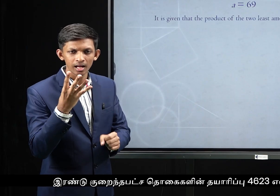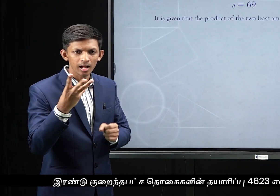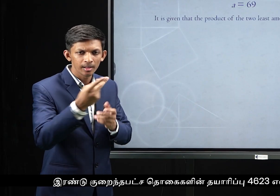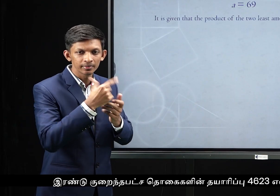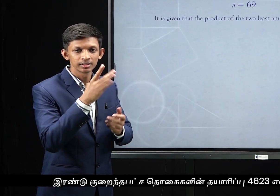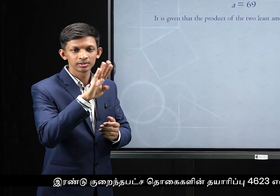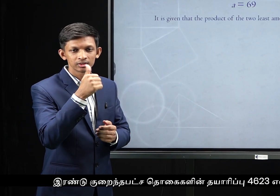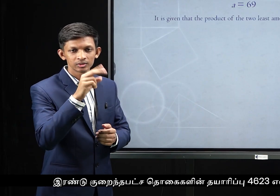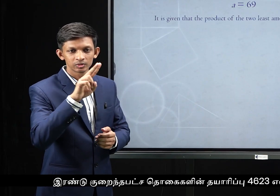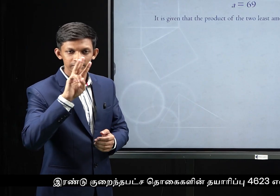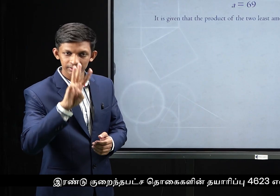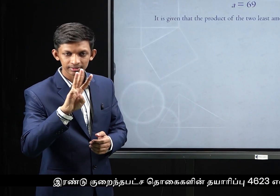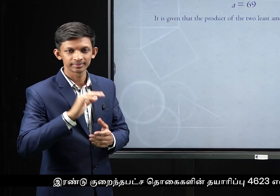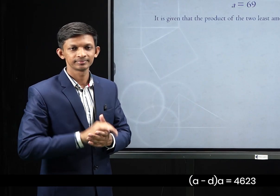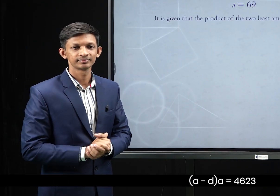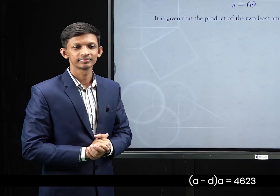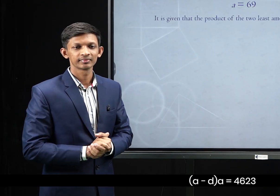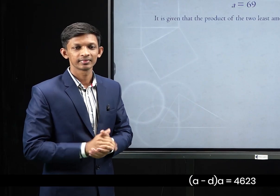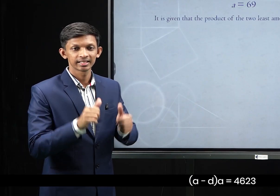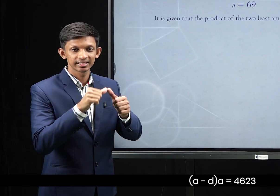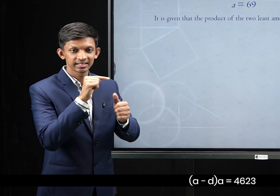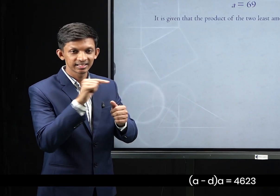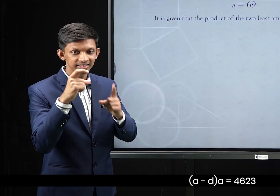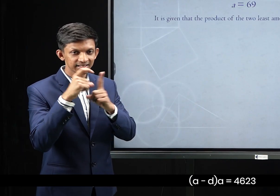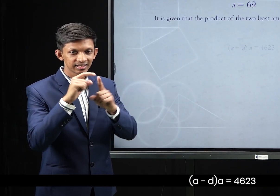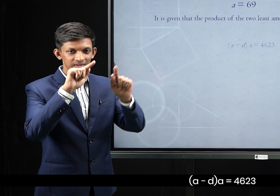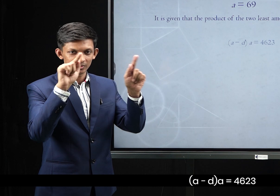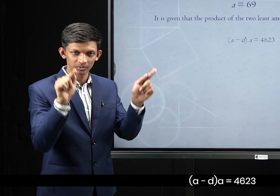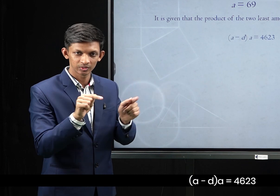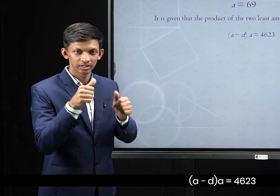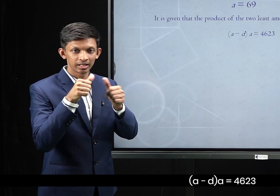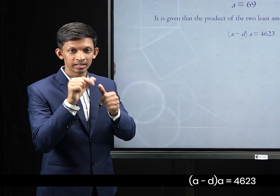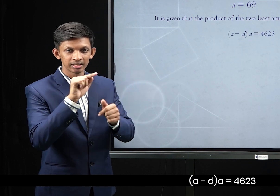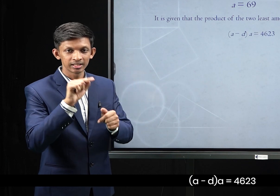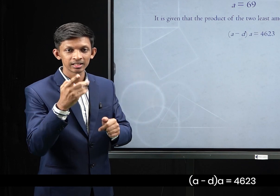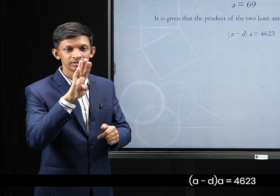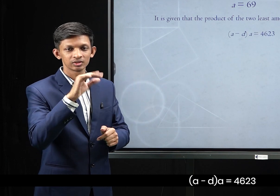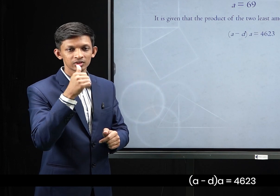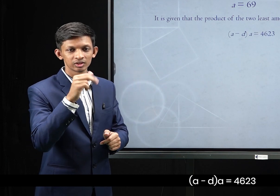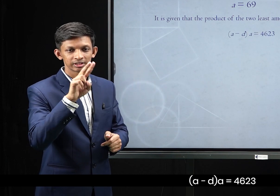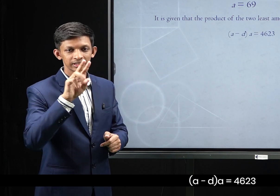4623 என்று கொடுக்கப்பட்டுள்ளது. அடைப்புக்குறிக்குள் ஏ கழித்தல் டி ஏ ஈடு